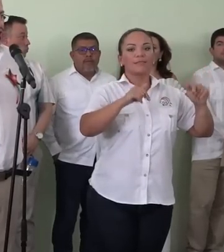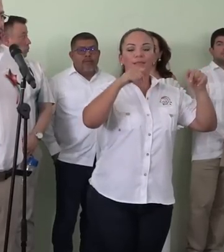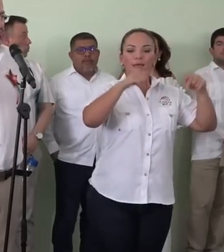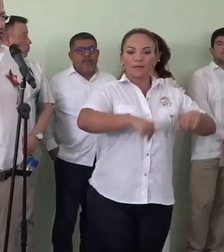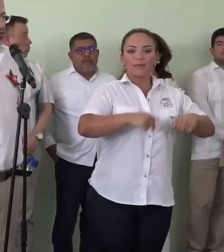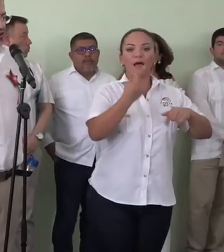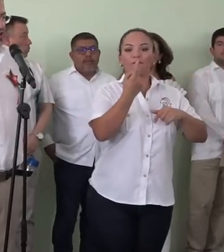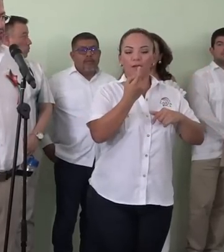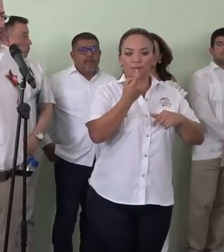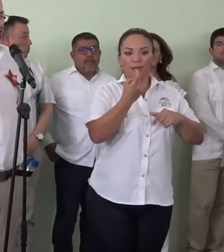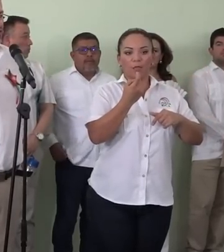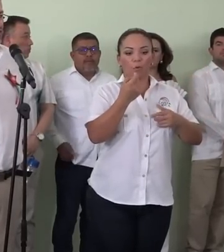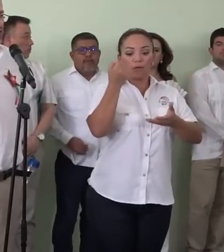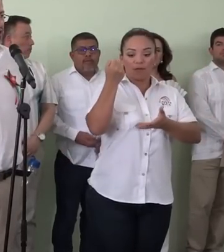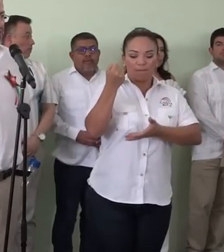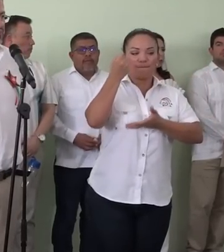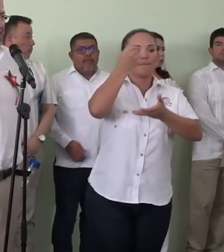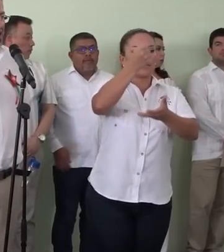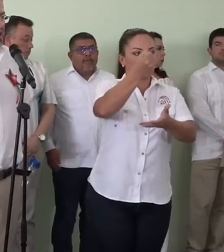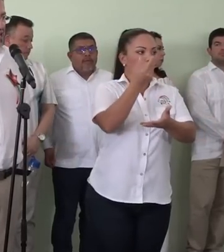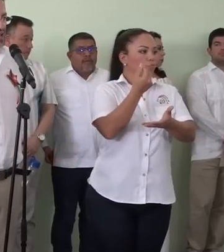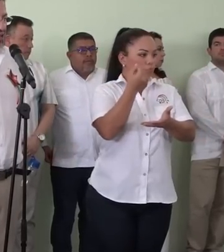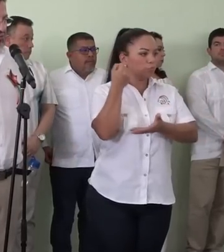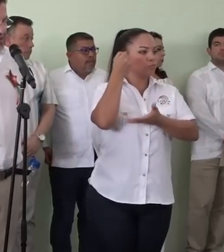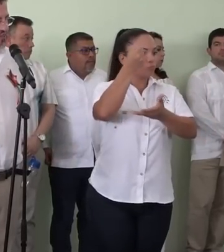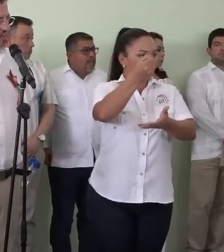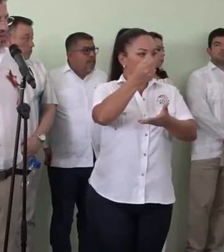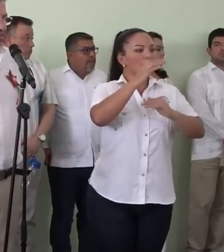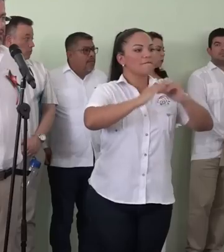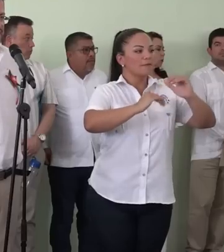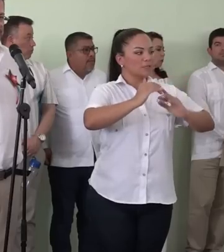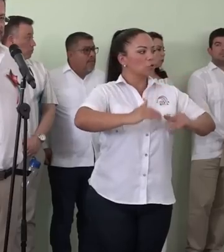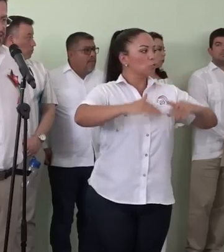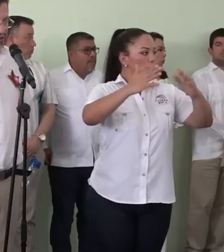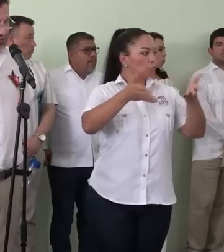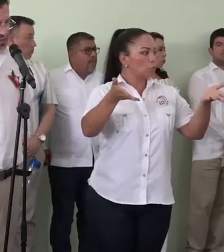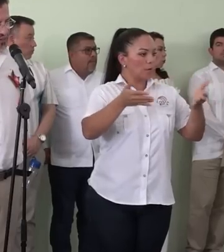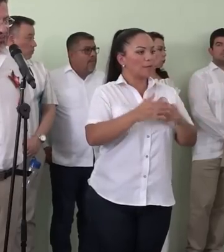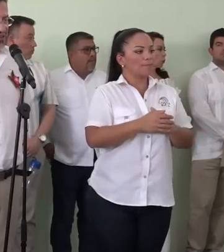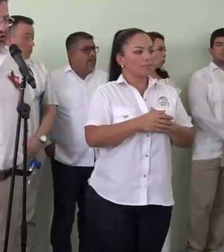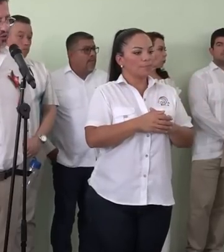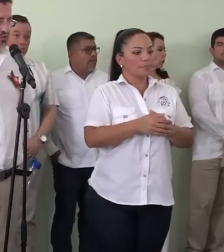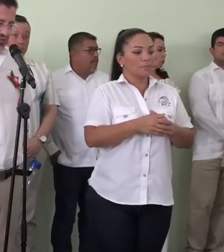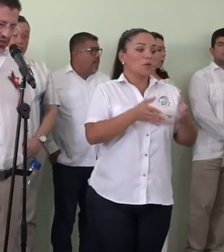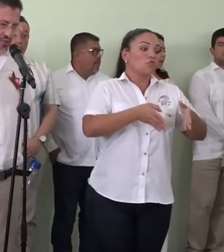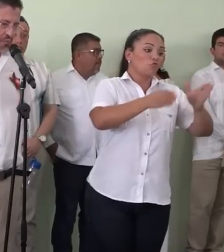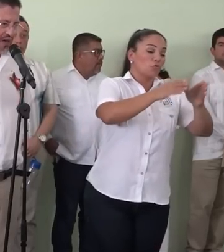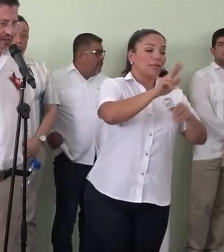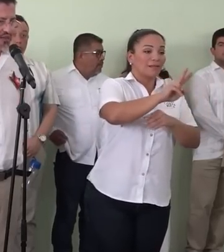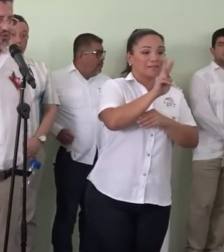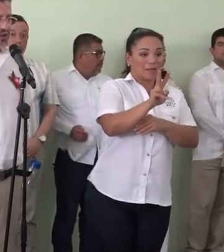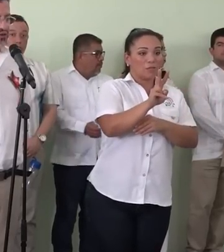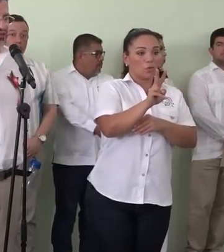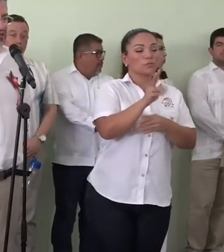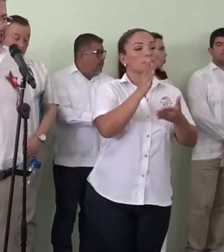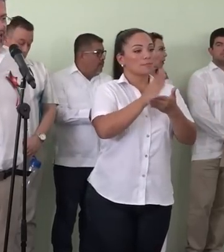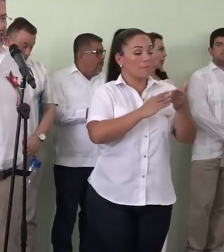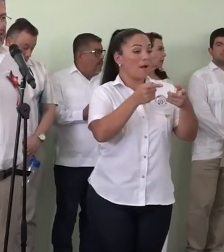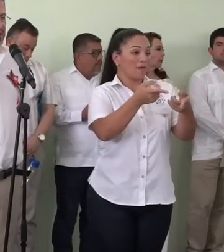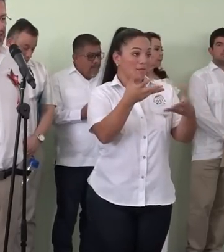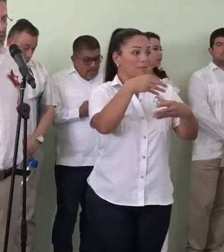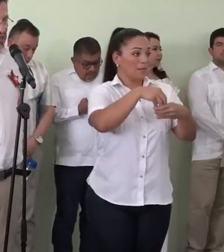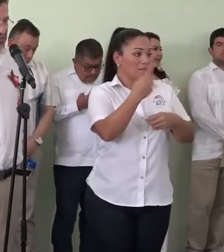faltado inversión en infraestructura física. La Ruta 32 es parte, y vea dónde